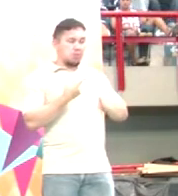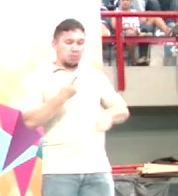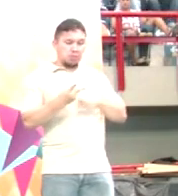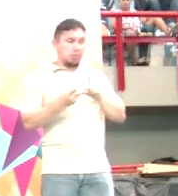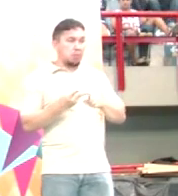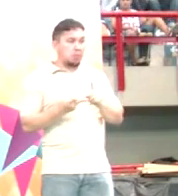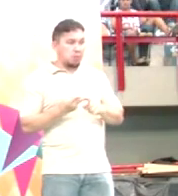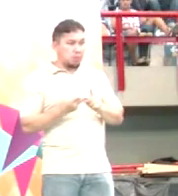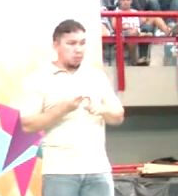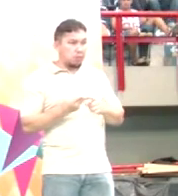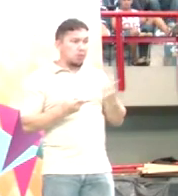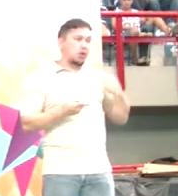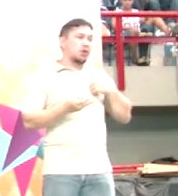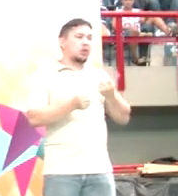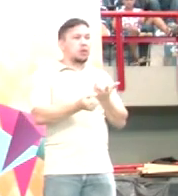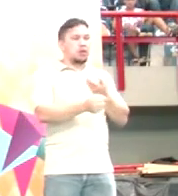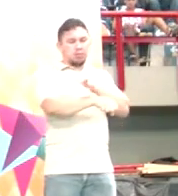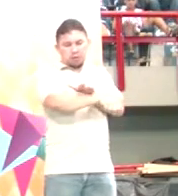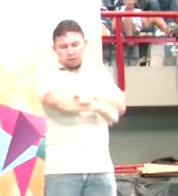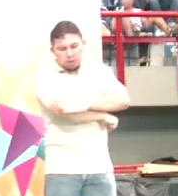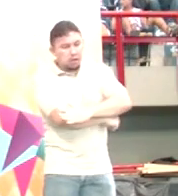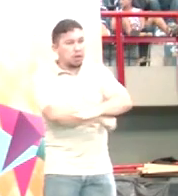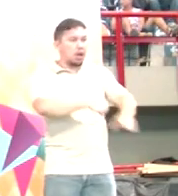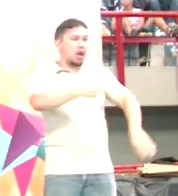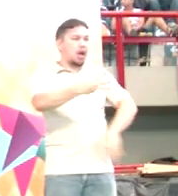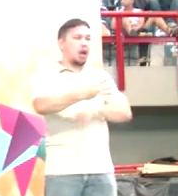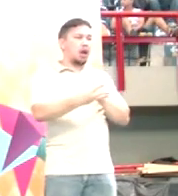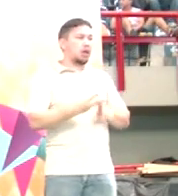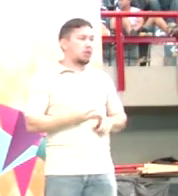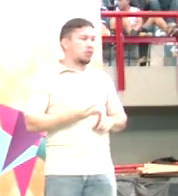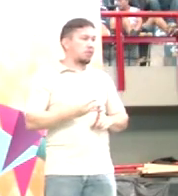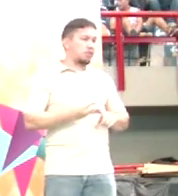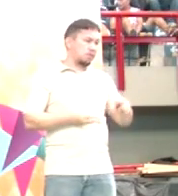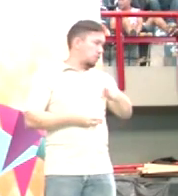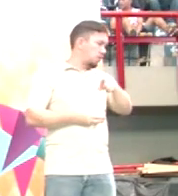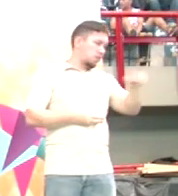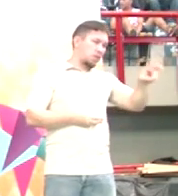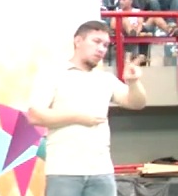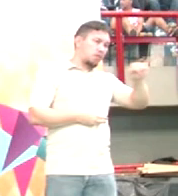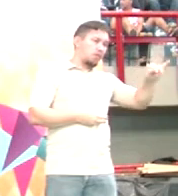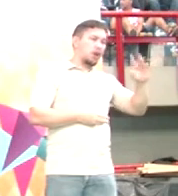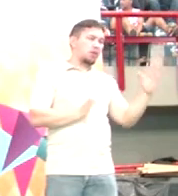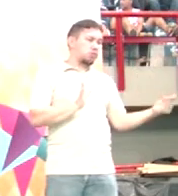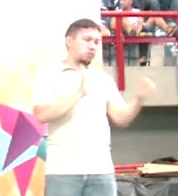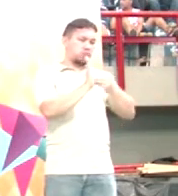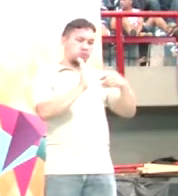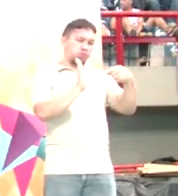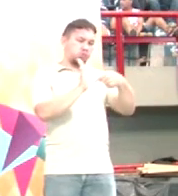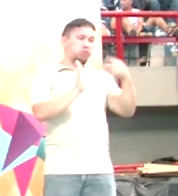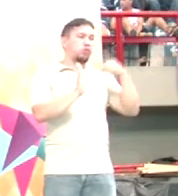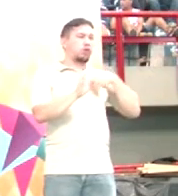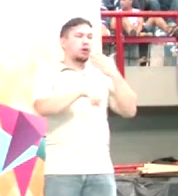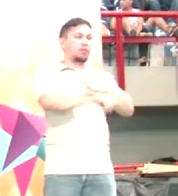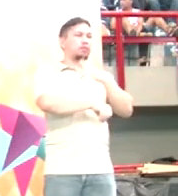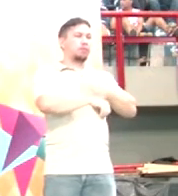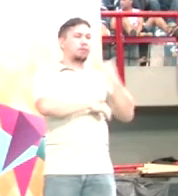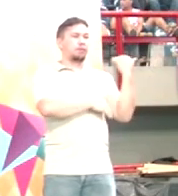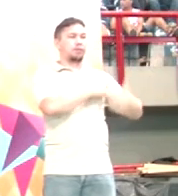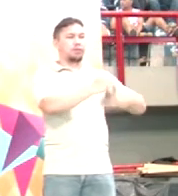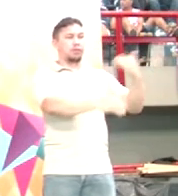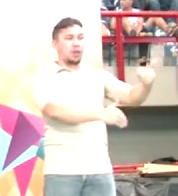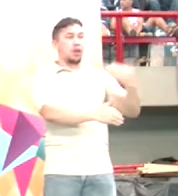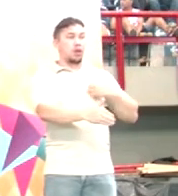se for sobre a questão racial, certo? Então você vai colocar isso em prática.